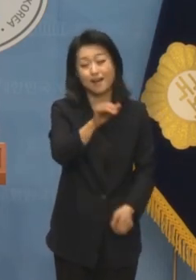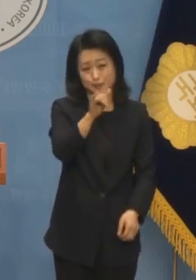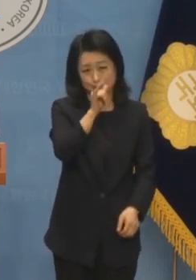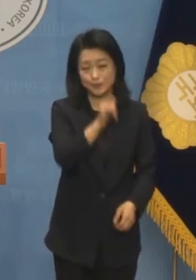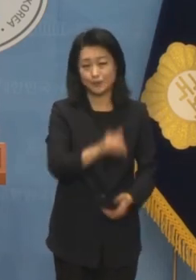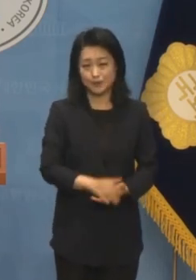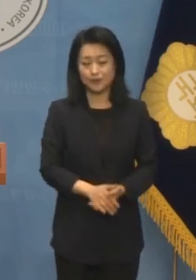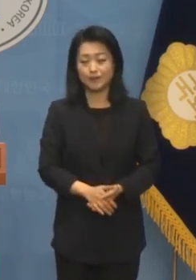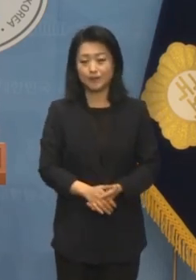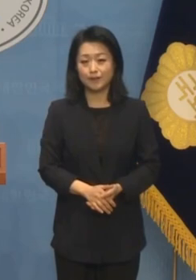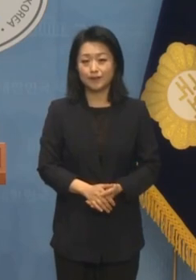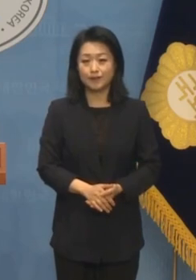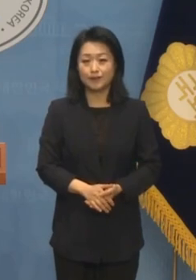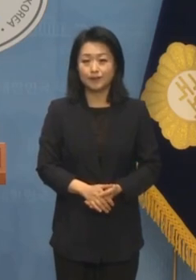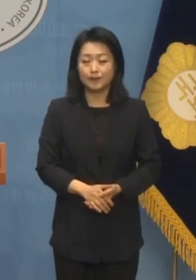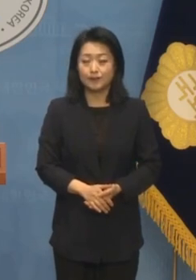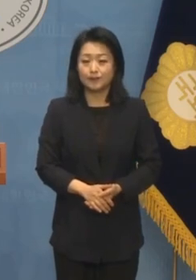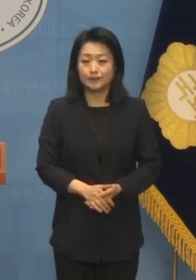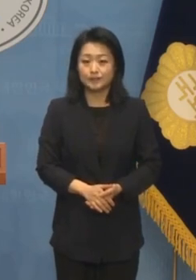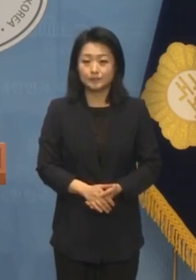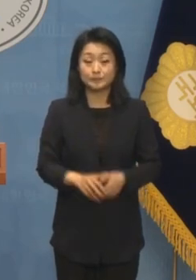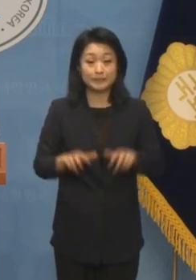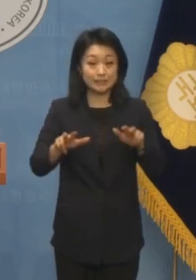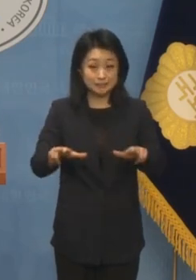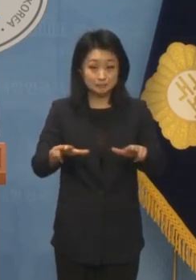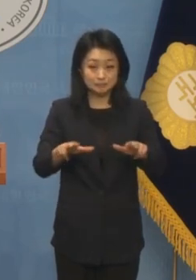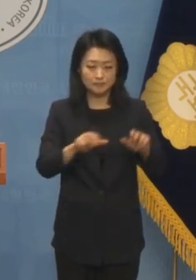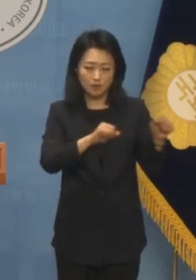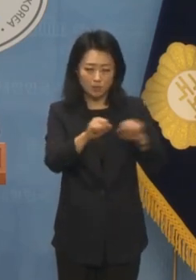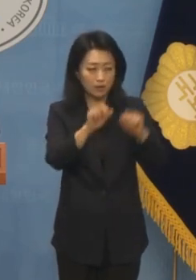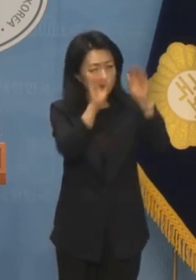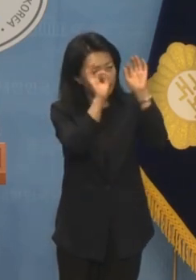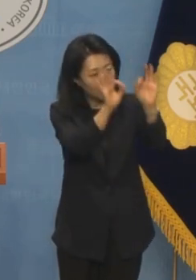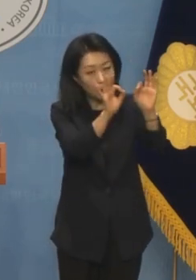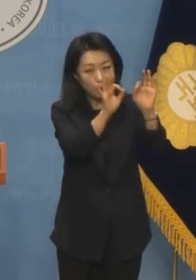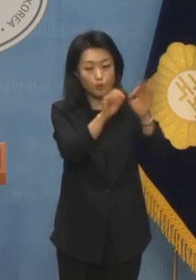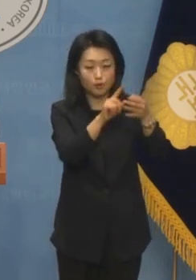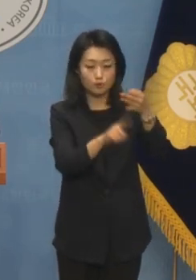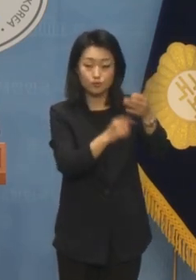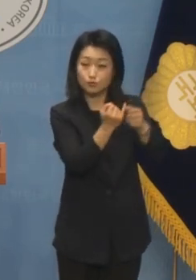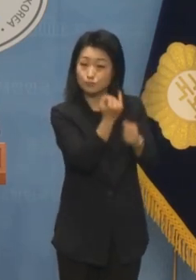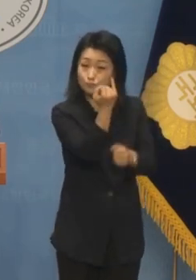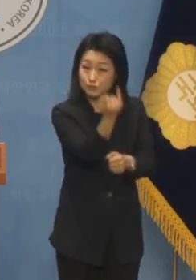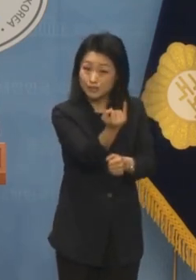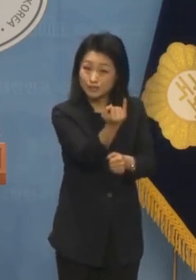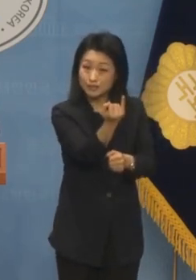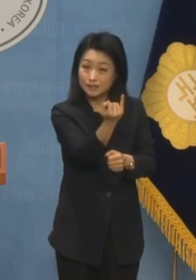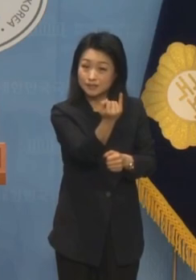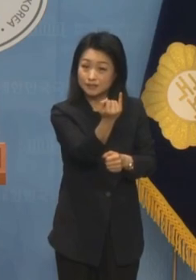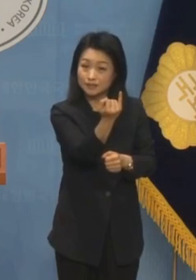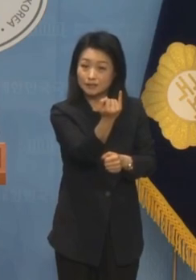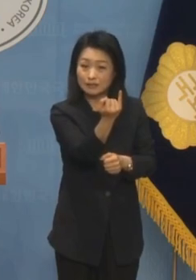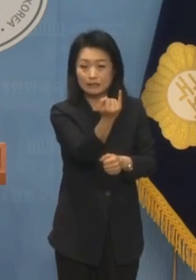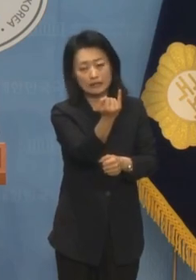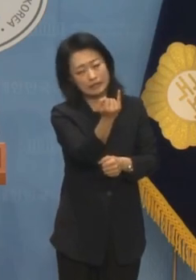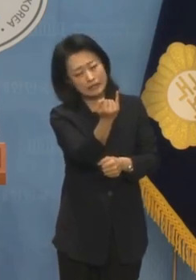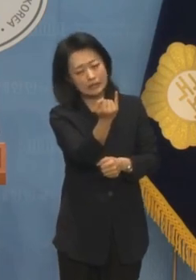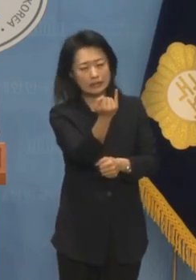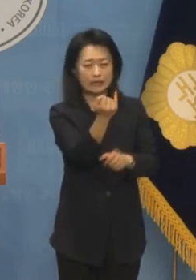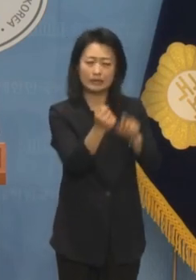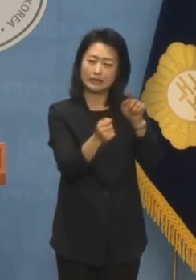나오겠습니까? 이도저도 아닌 지금의 행보야말로 영부인을 구차하게 만드는 일이라는